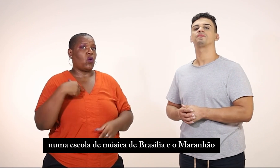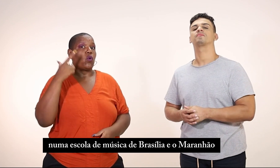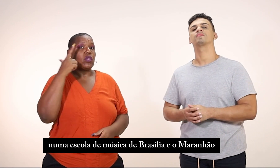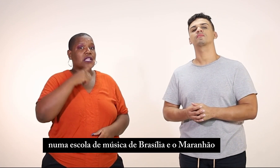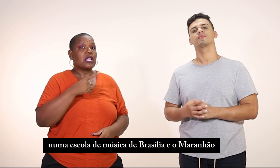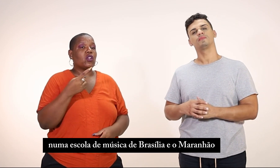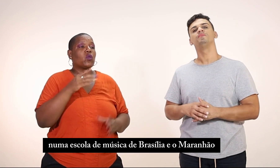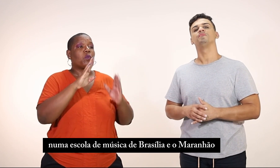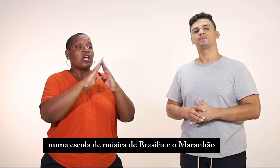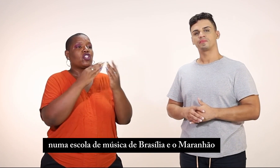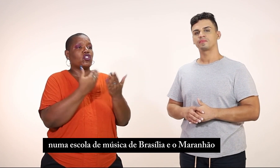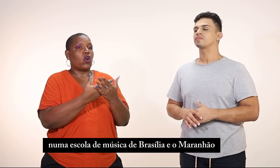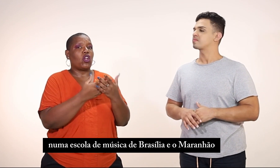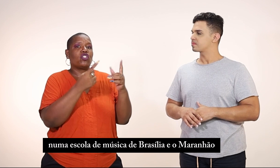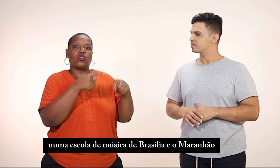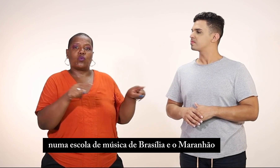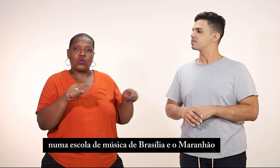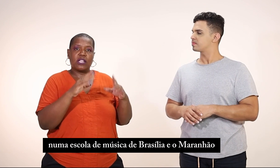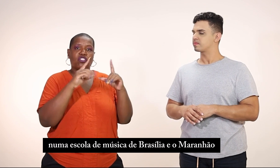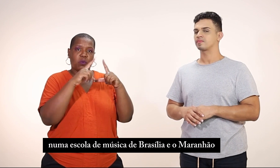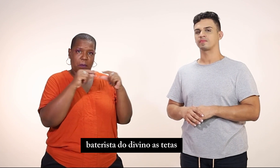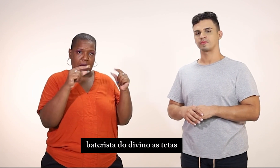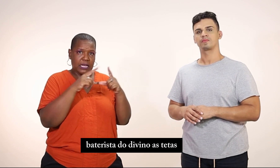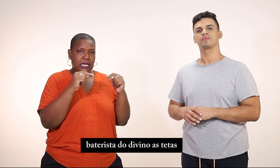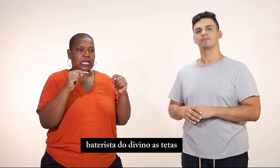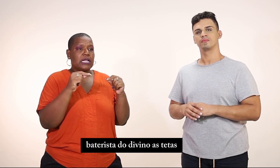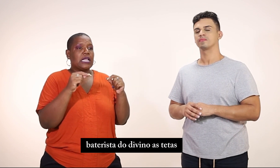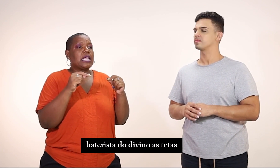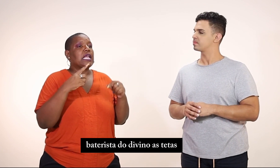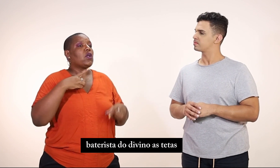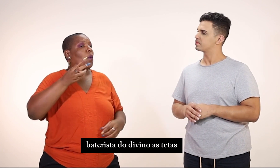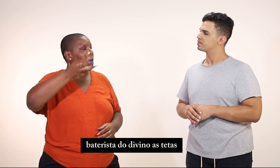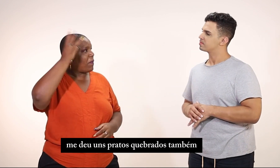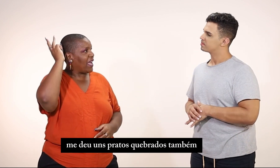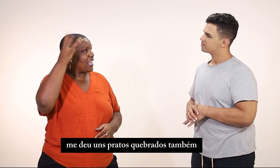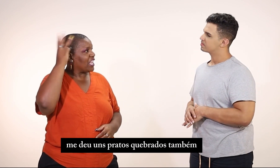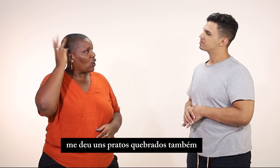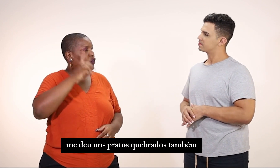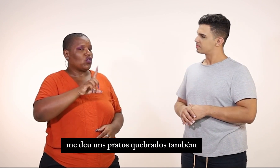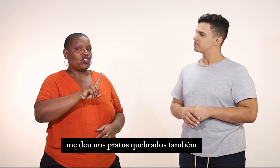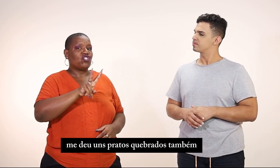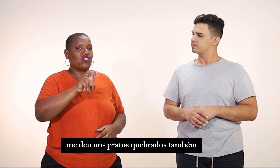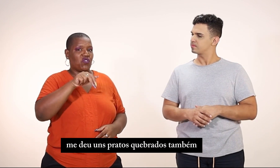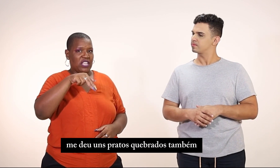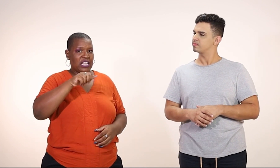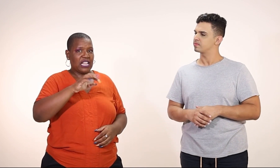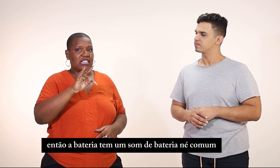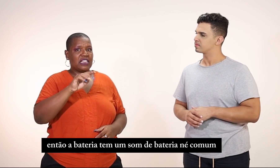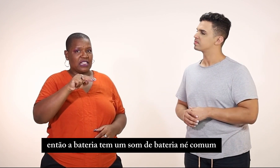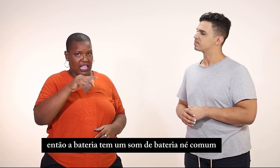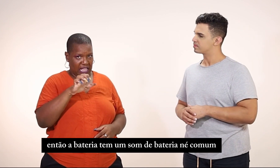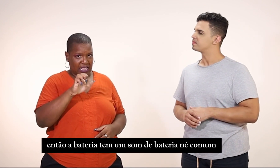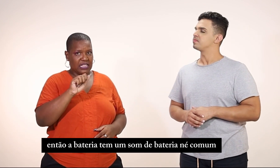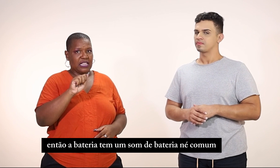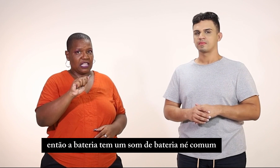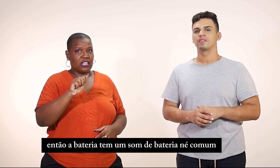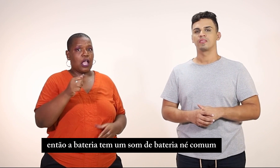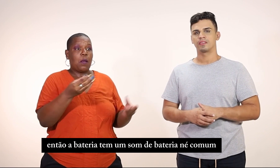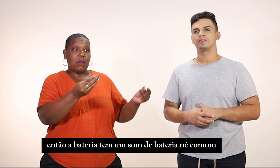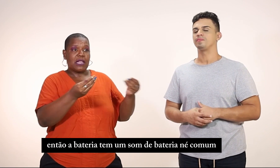de Brasília, e o Maranhão, baterista do Divinas Tetas, me deu uns pratos quebrados também. Então a bateria tem um som